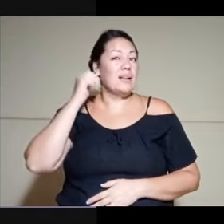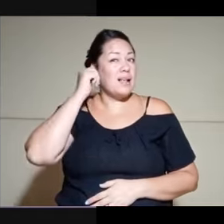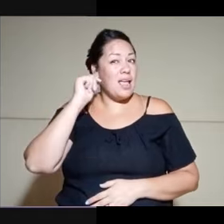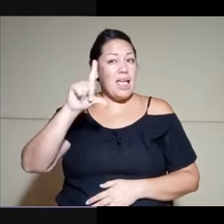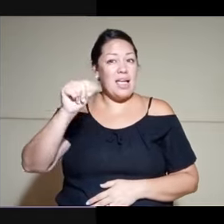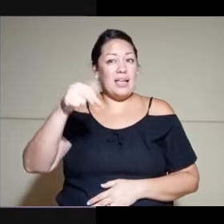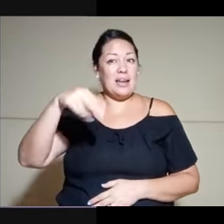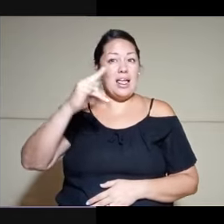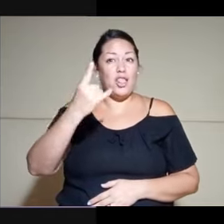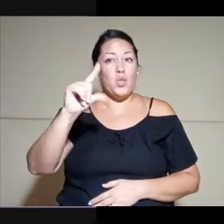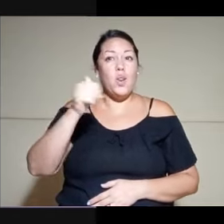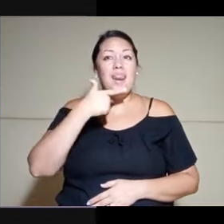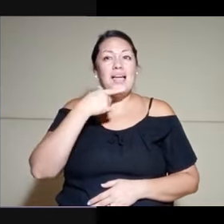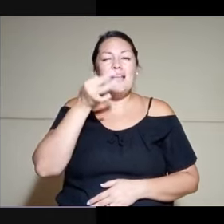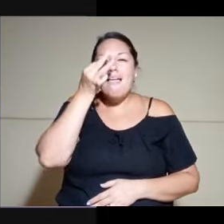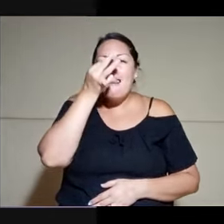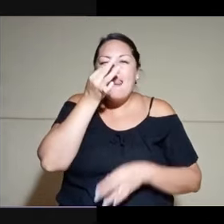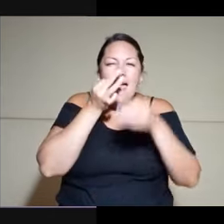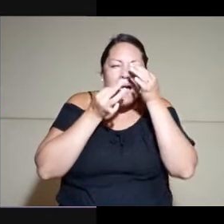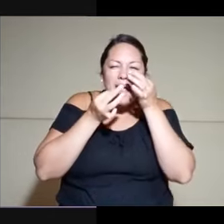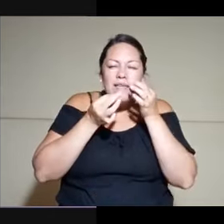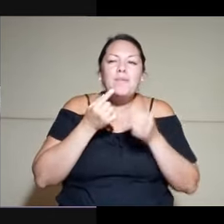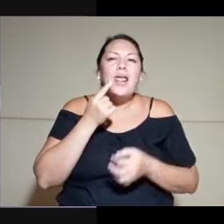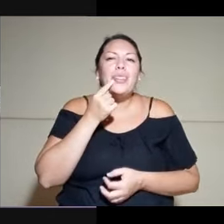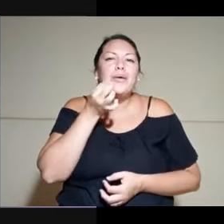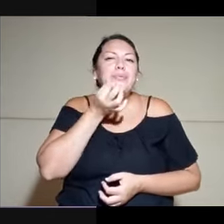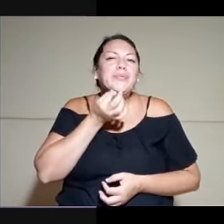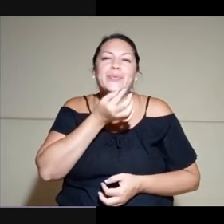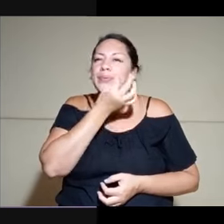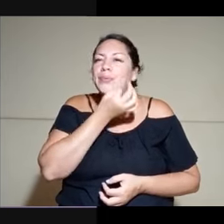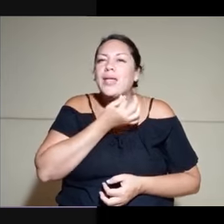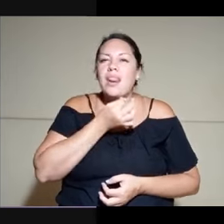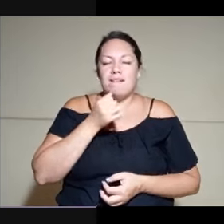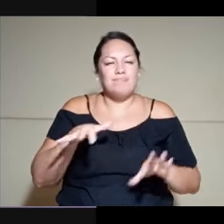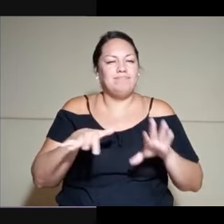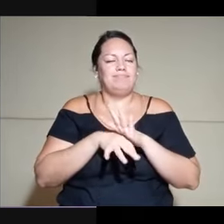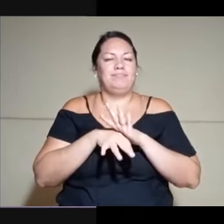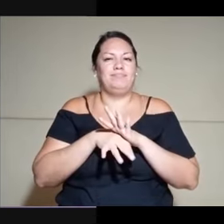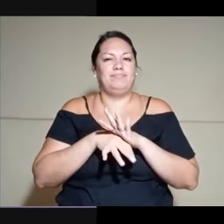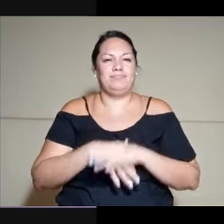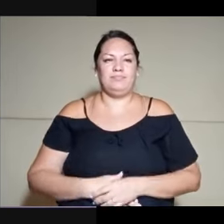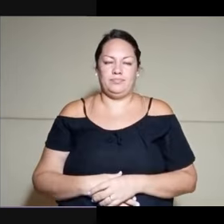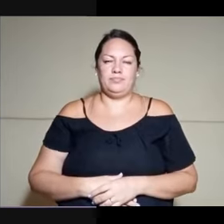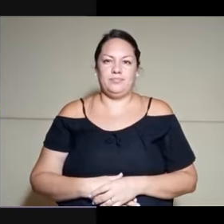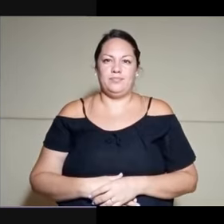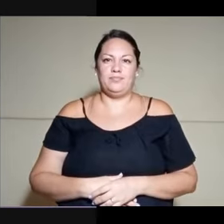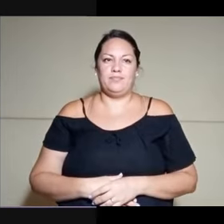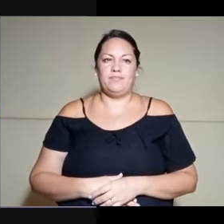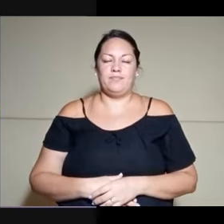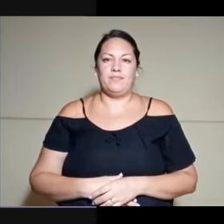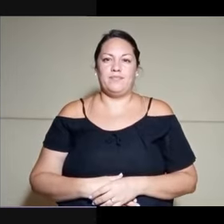Muy bien, las glándulas lagrimales y las glándulas salivales. Las glándulas. Muy bien, las glándulas lagrimales y las